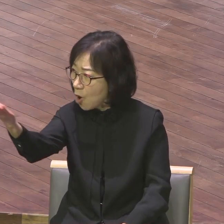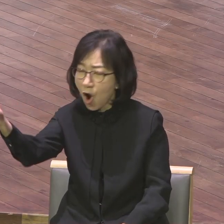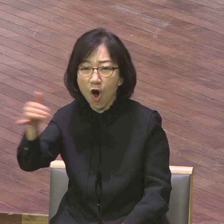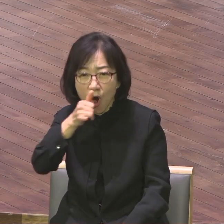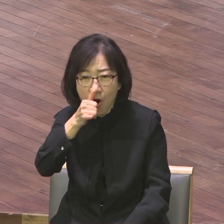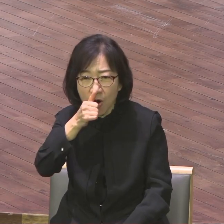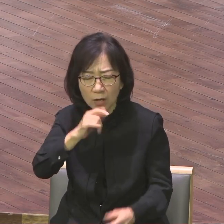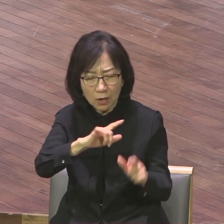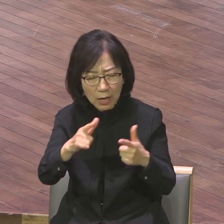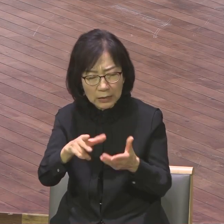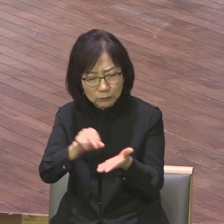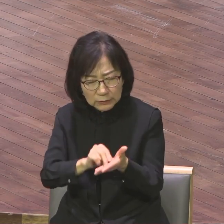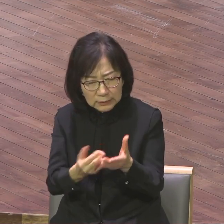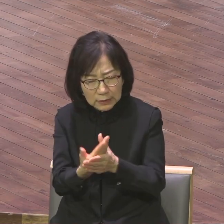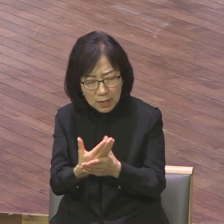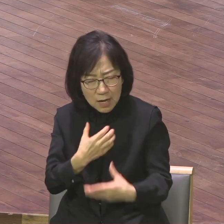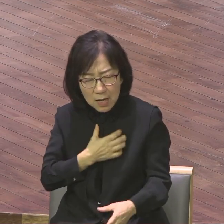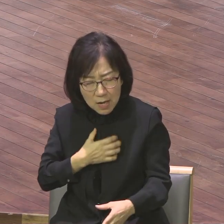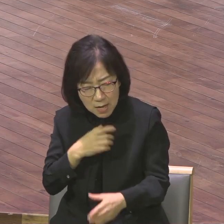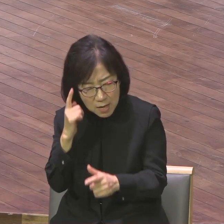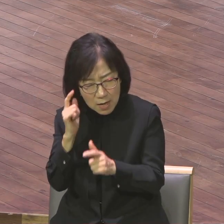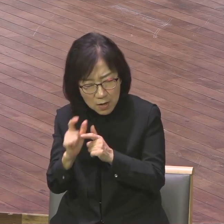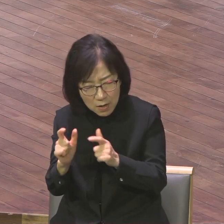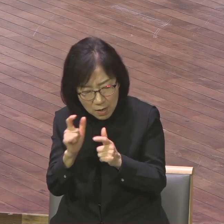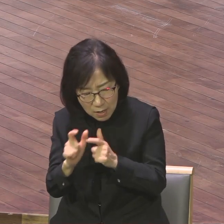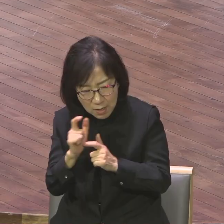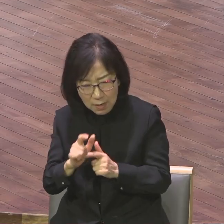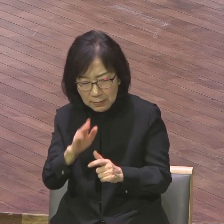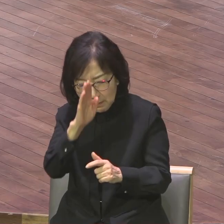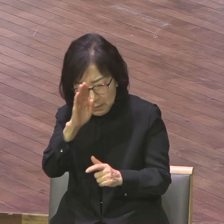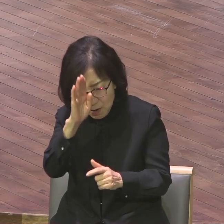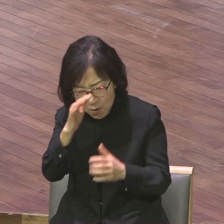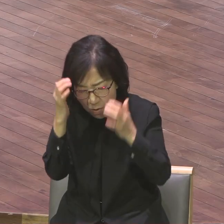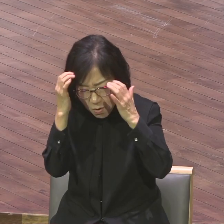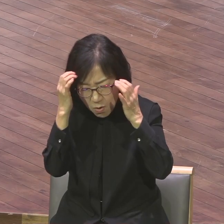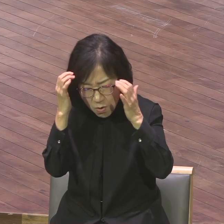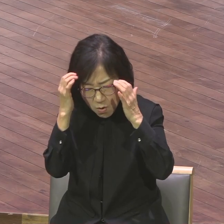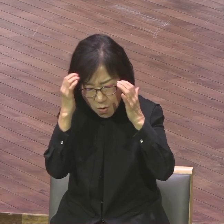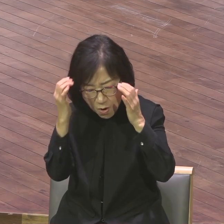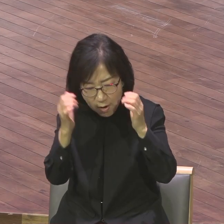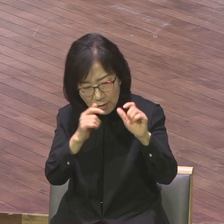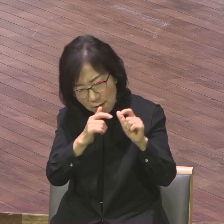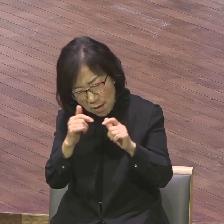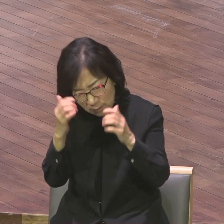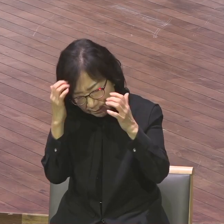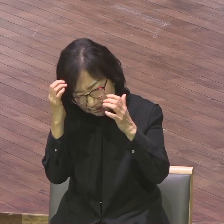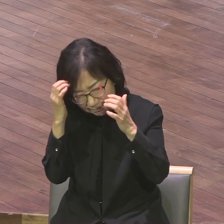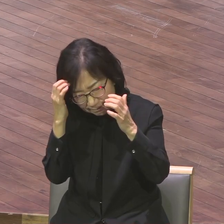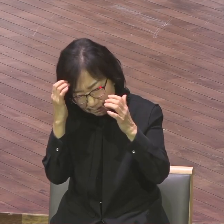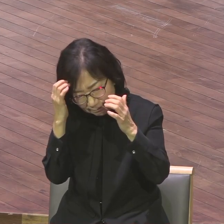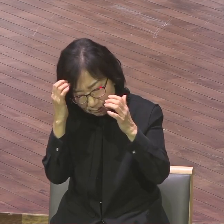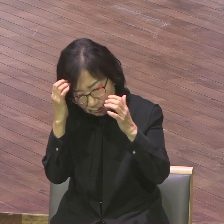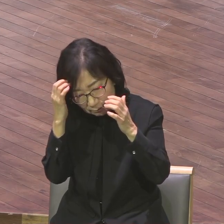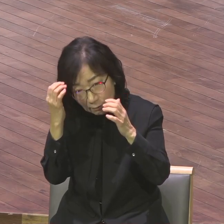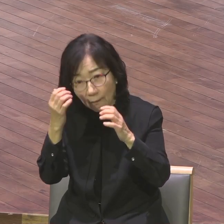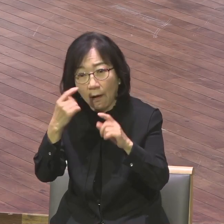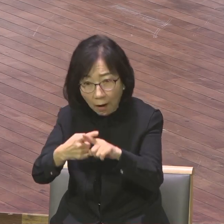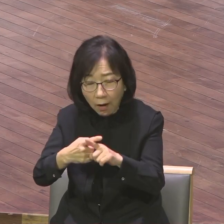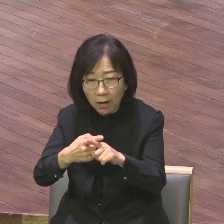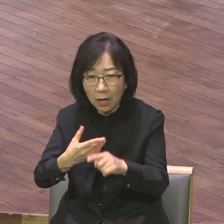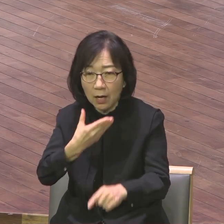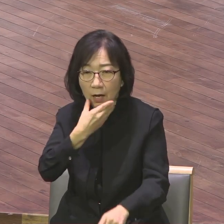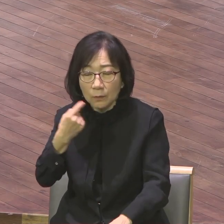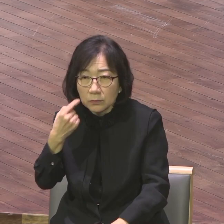풍파를 겪으면서 온갖 고통 속에서, 온갖 실패 속에서, 온갖 중독 속에서 고생하는 분들이 복음을 듣고